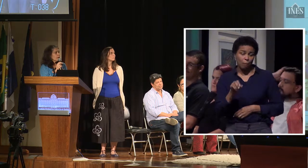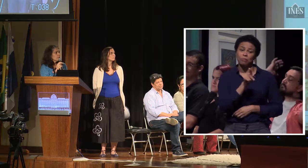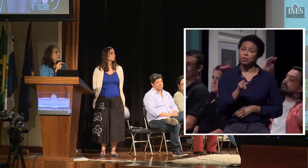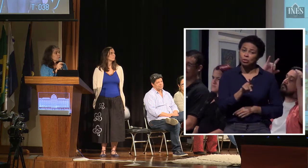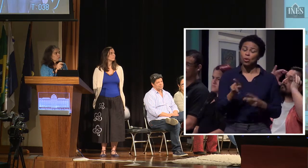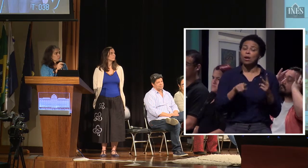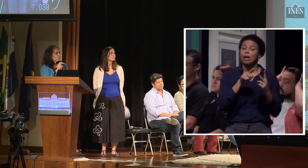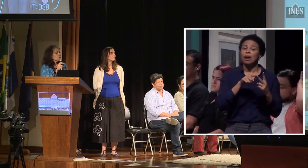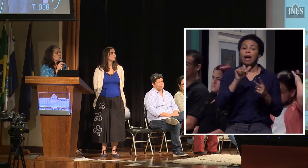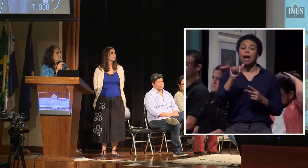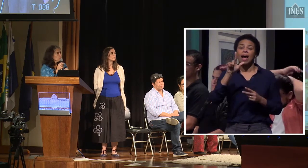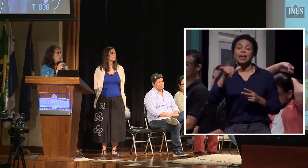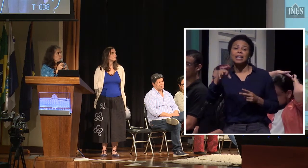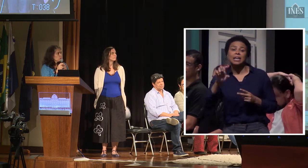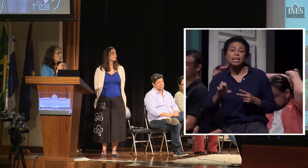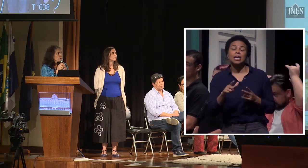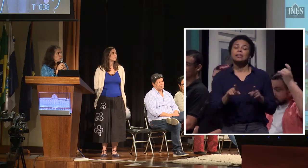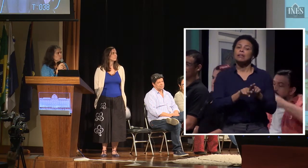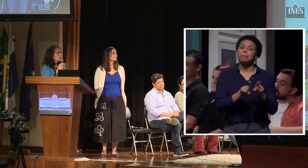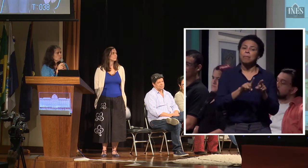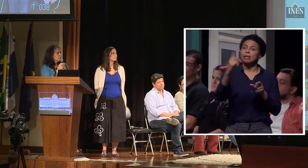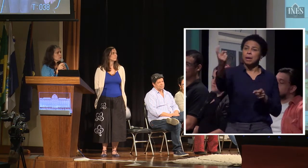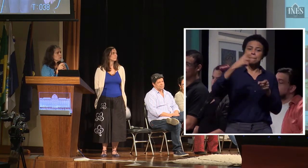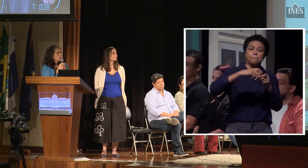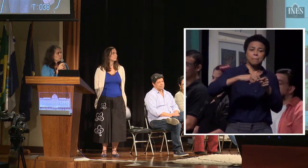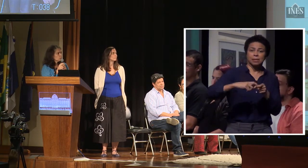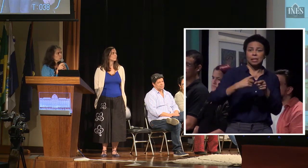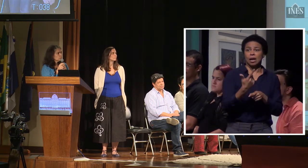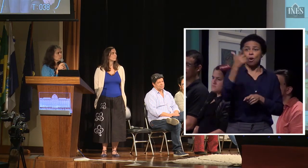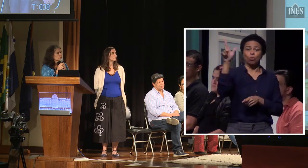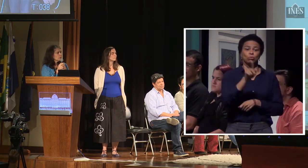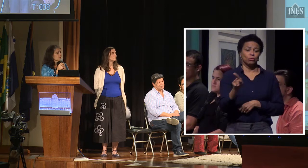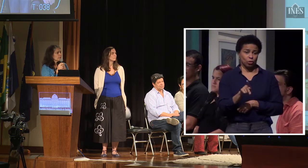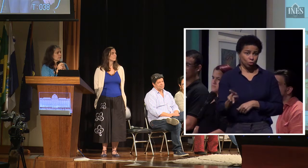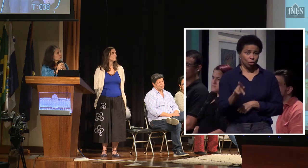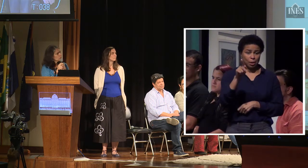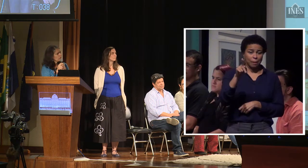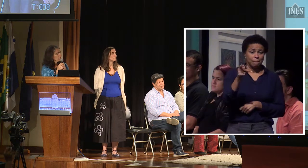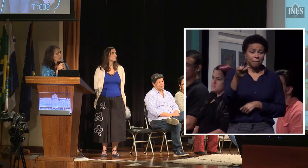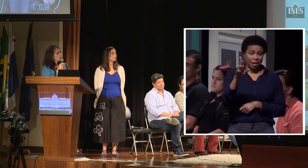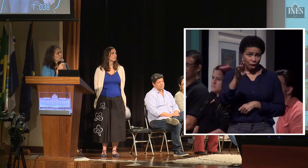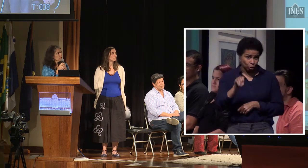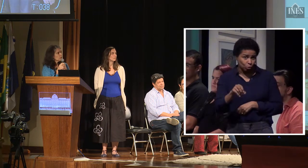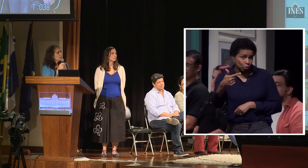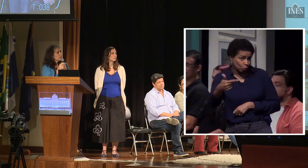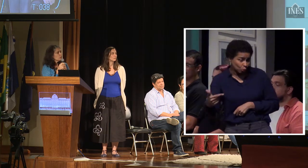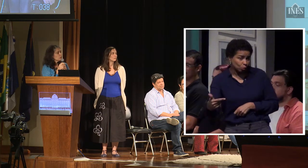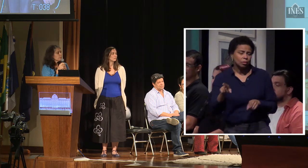Tem professores de outros institutos, do Pedro II, tem do IFRJ, e a gente pensa